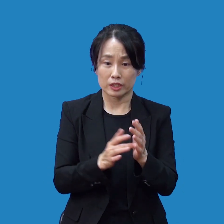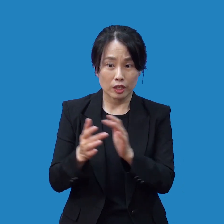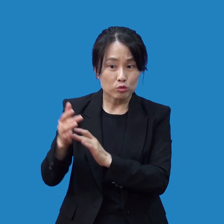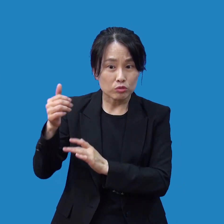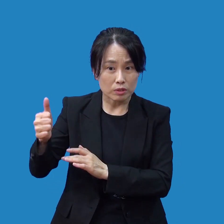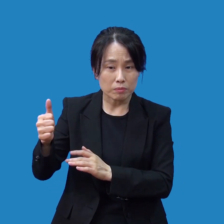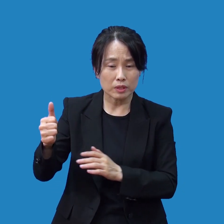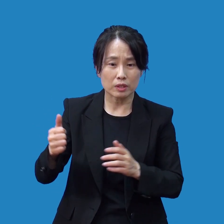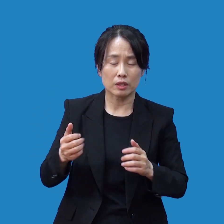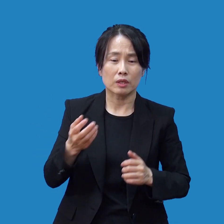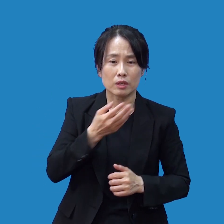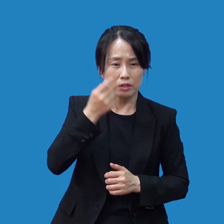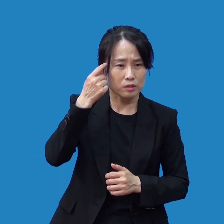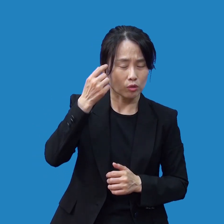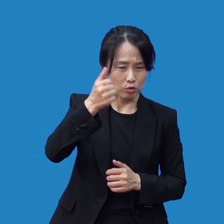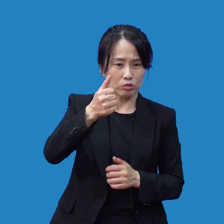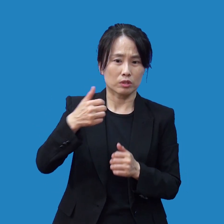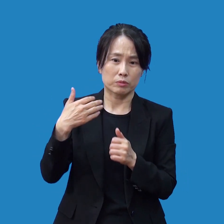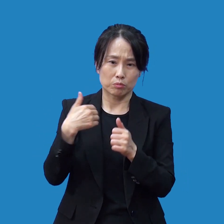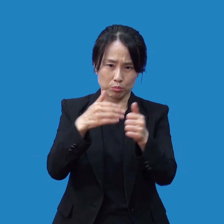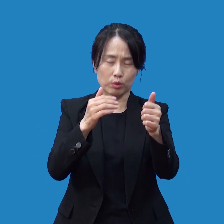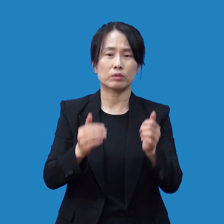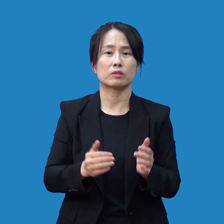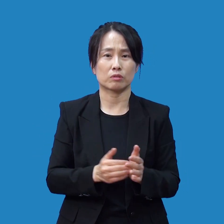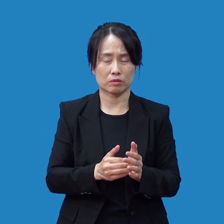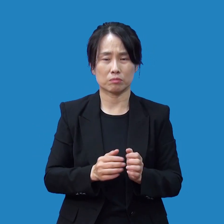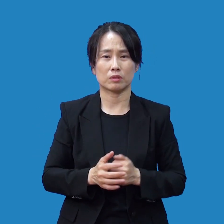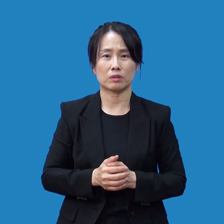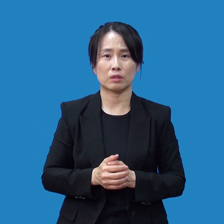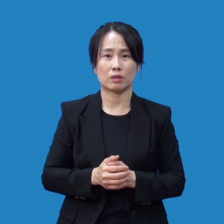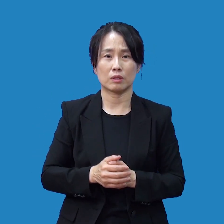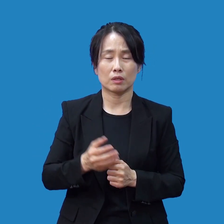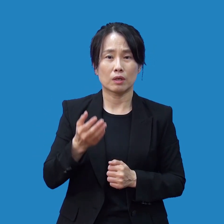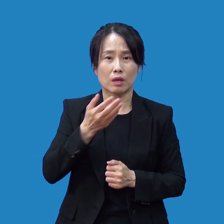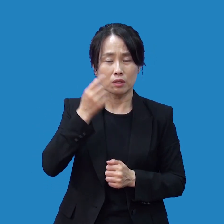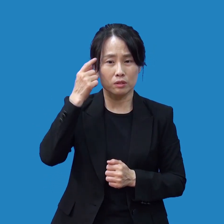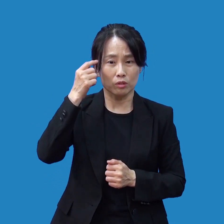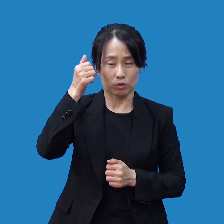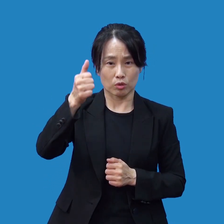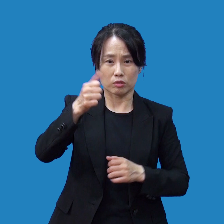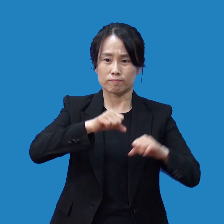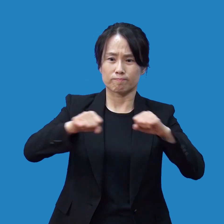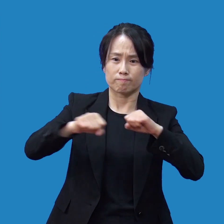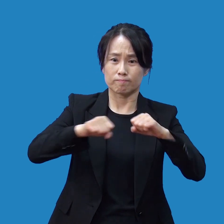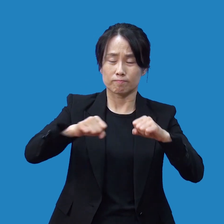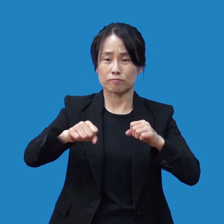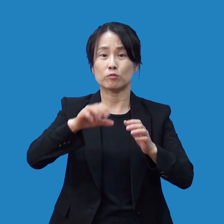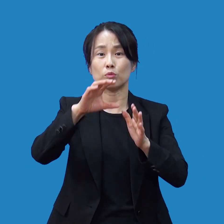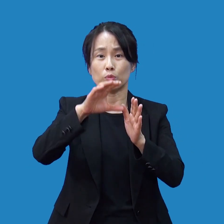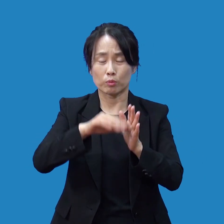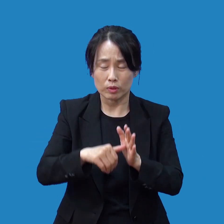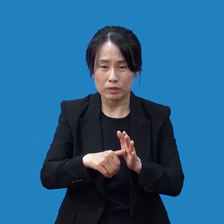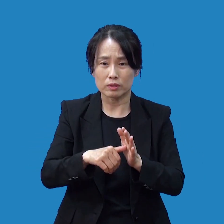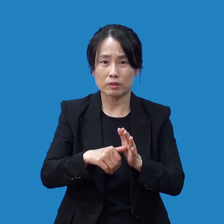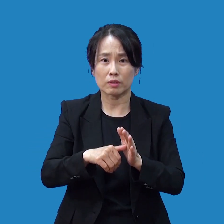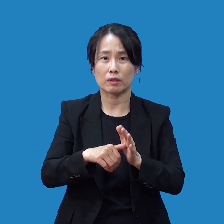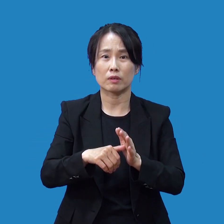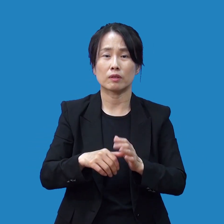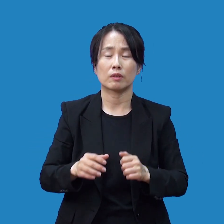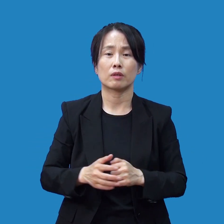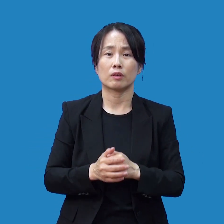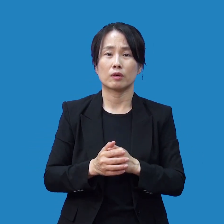예수님께서 성령의 수요자가 되십니다. 성령의 역사는 어떤 결과를 가져옵니까? 예수님이 온